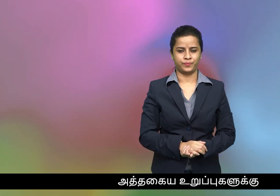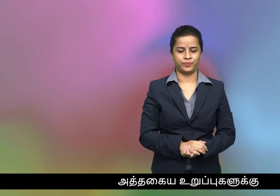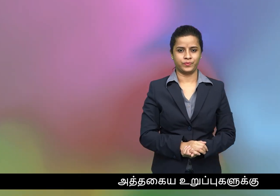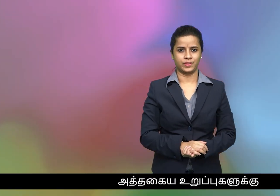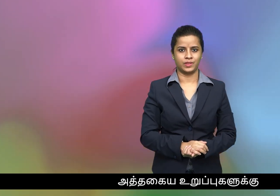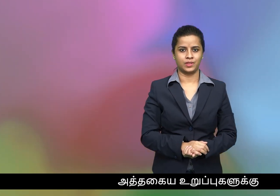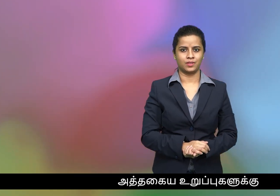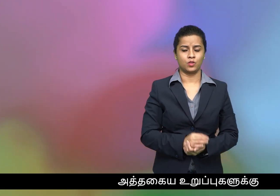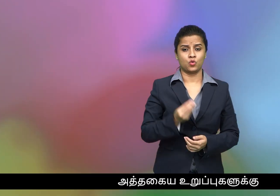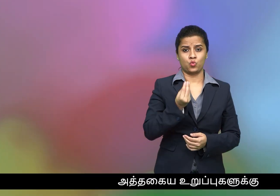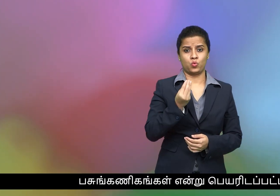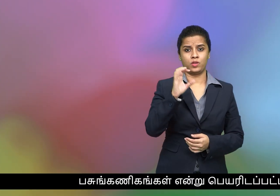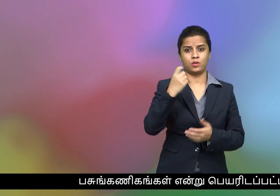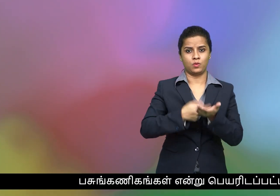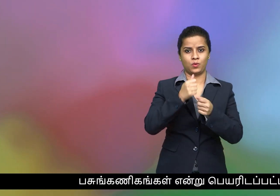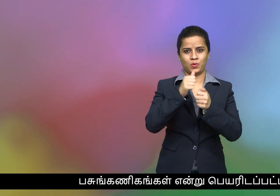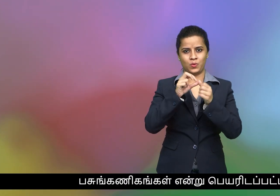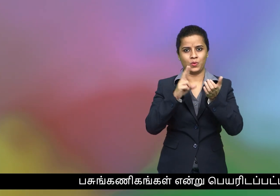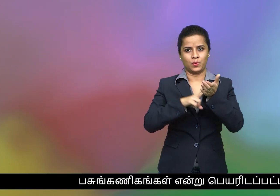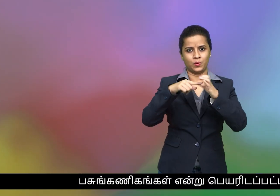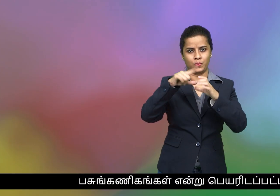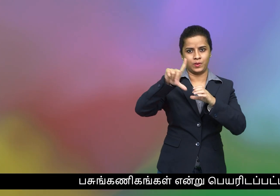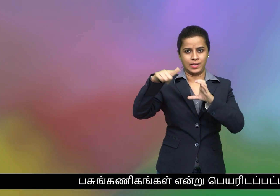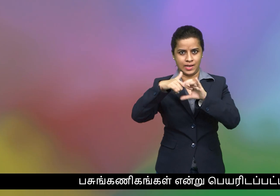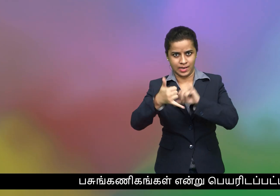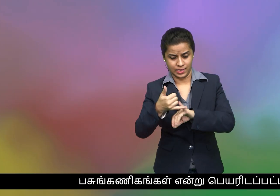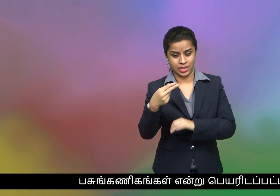அத்தகைய உறுப்புகளுக்கு பசுங்கனிகள் என்று பெயரிடப்பட்டது.